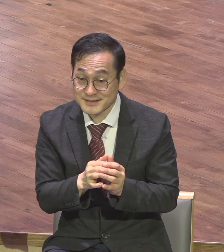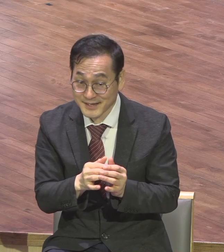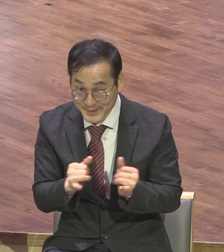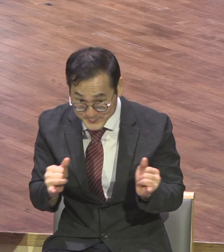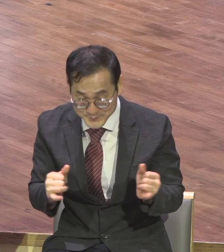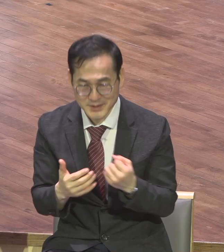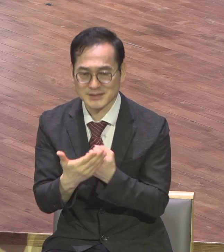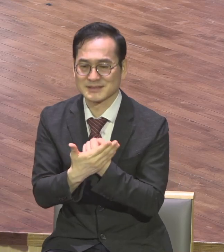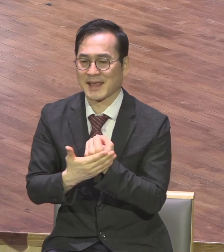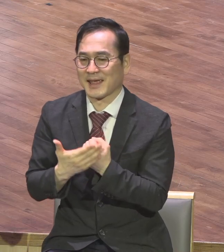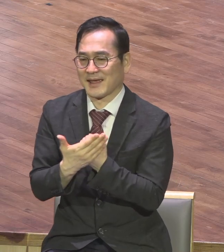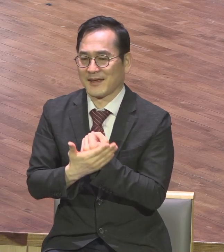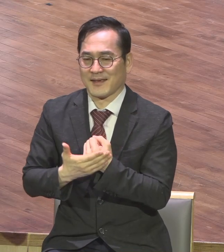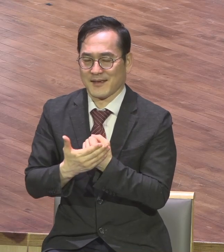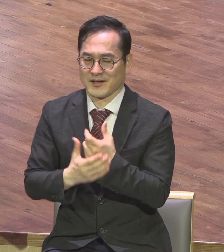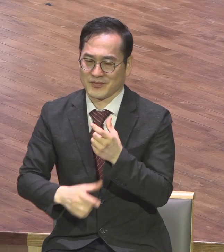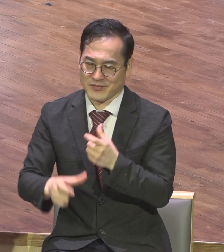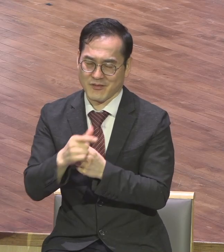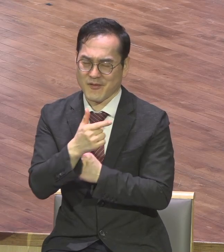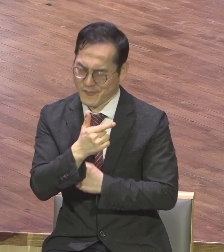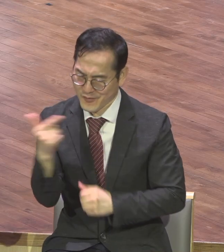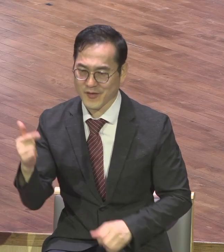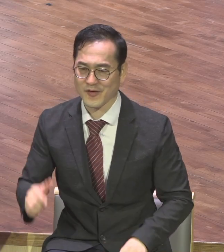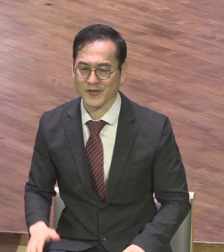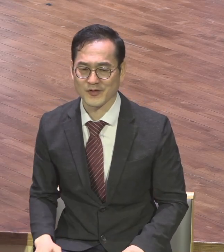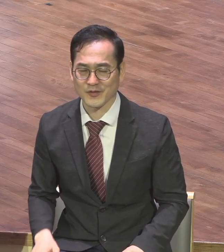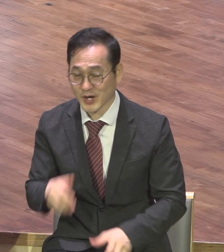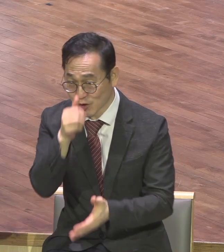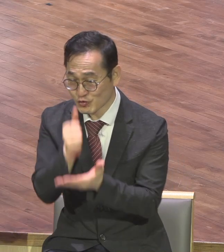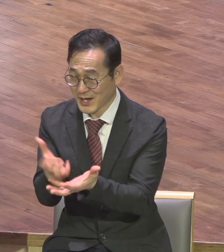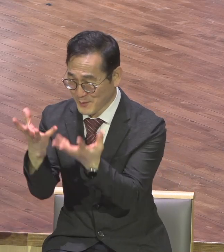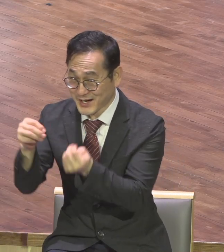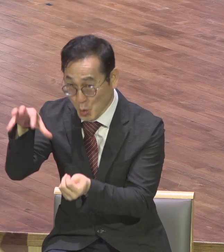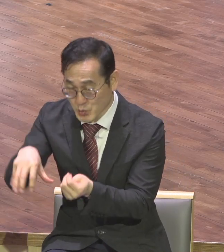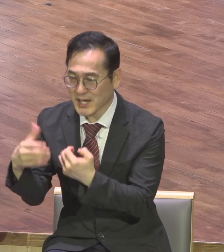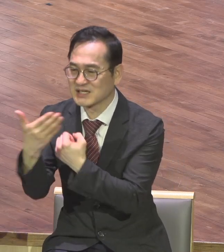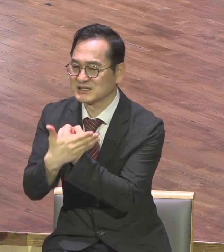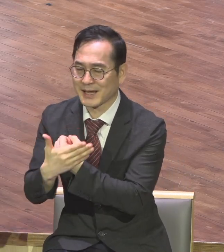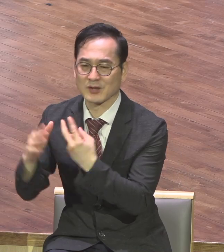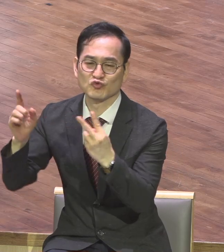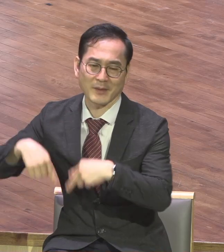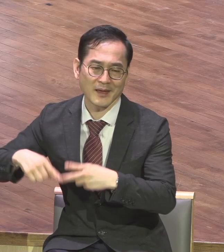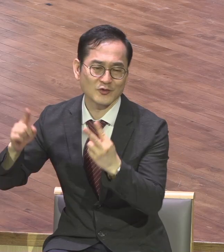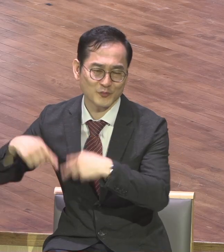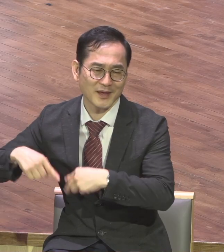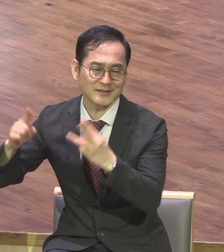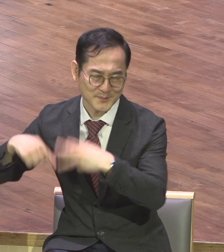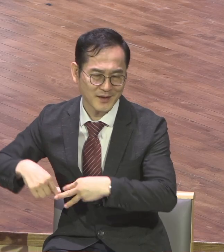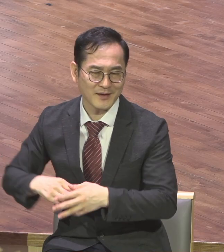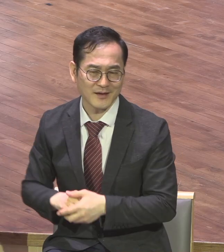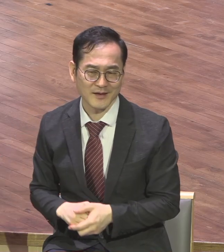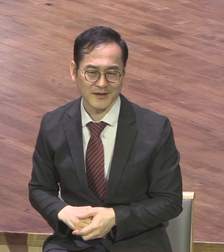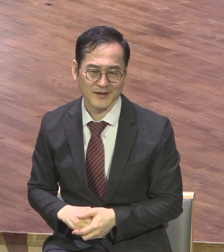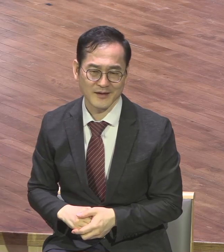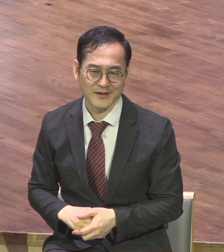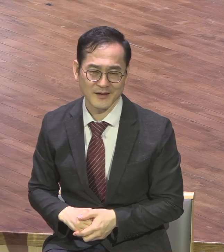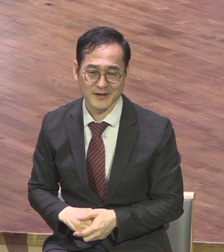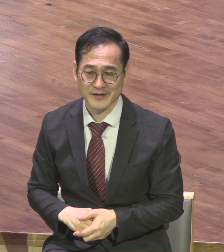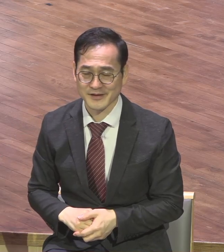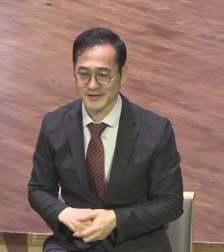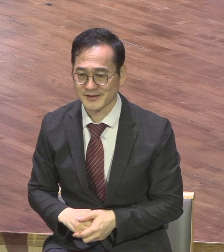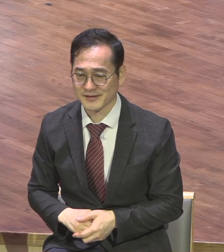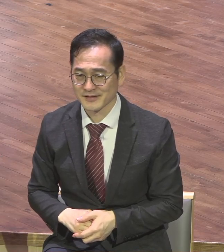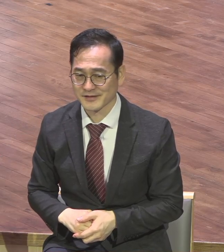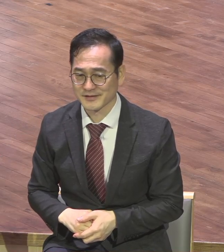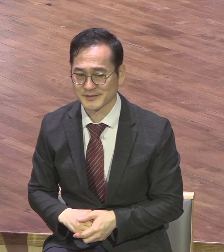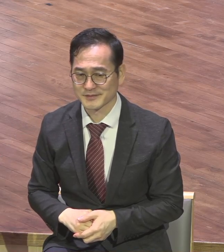제가 많은 곳에 은혜가 많다고 더 그렇게 정말로 정말 말씀의 중요성, 훈련의 중요성,